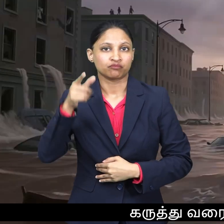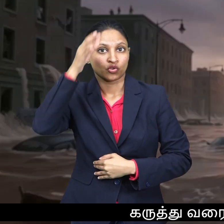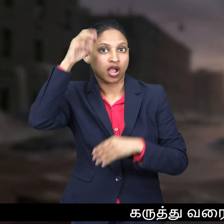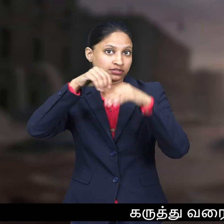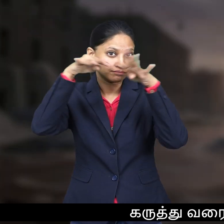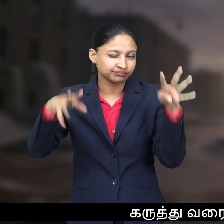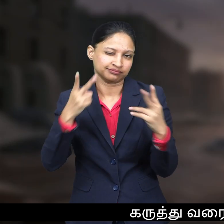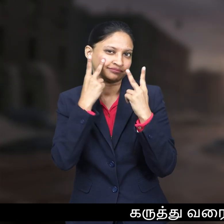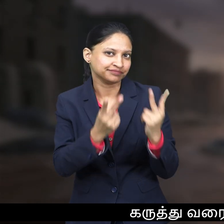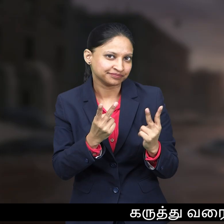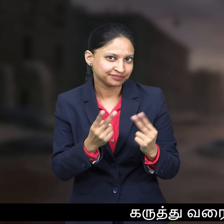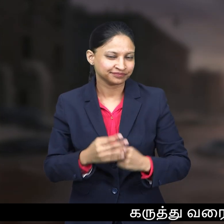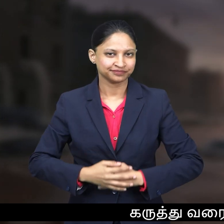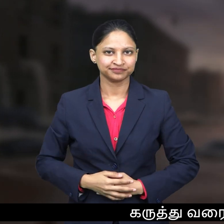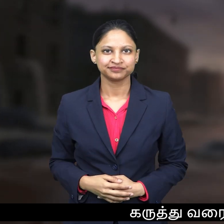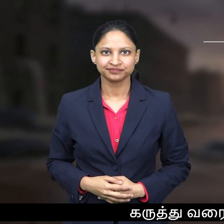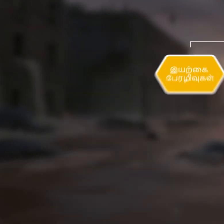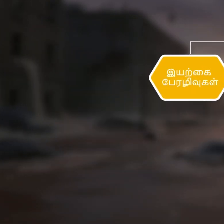கருத்து வரைபடம்.